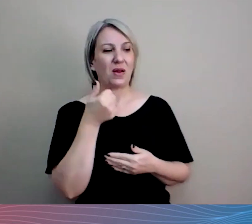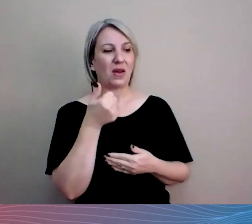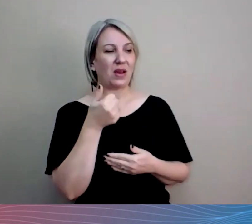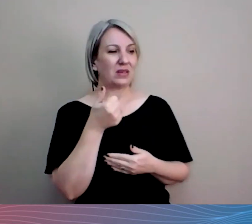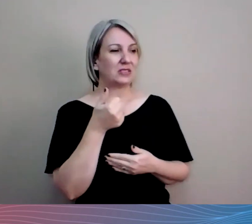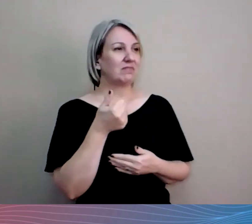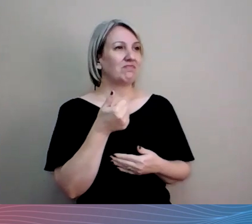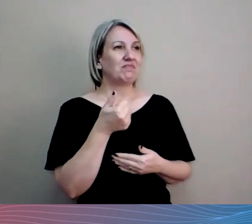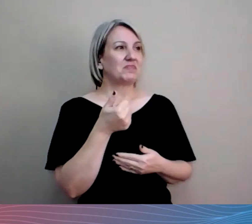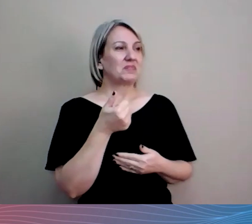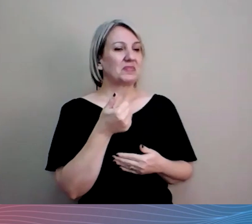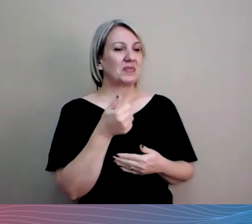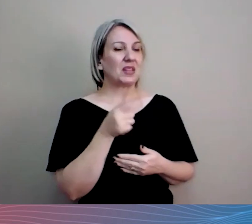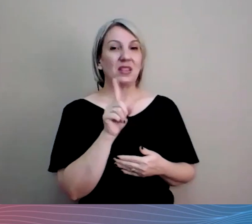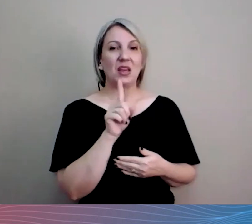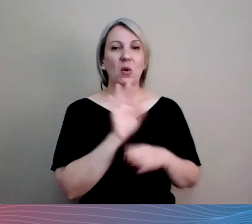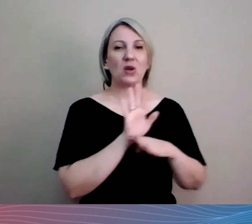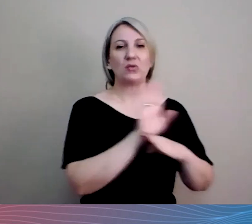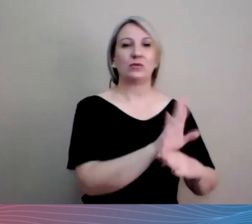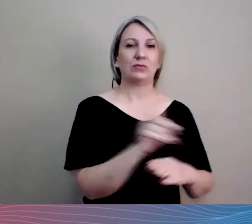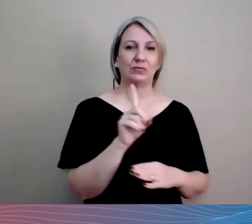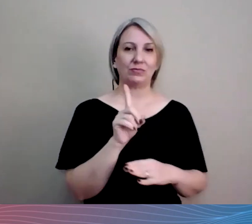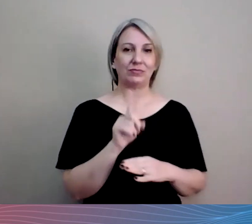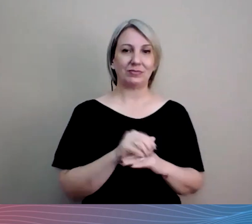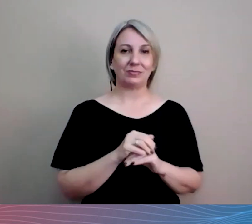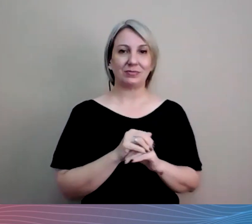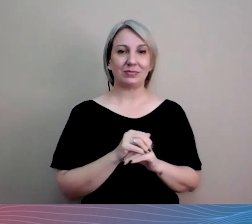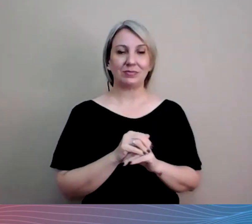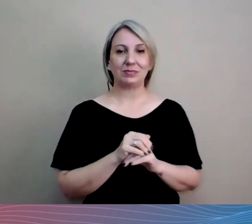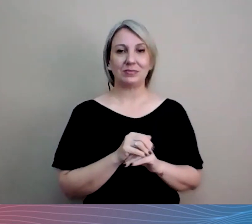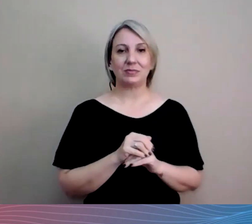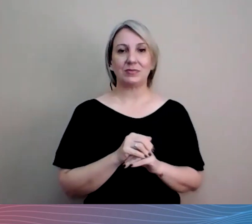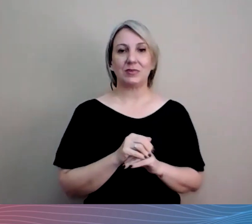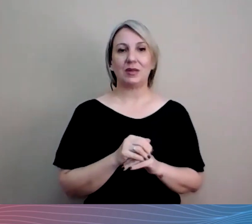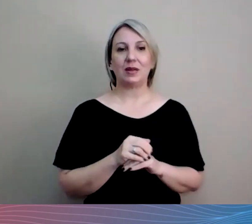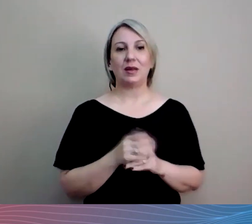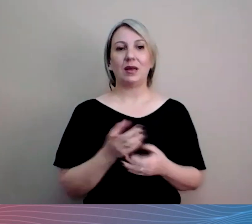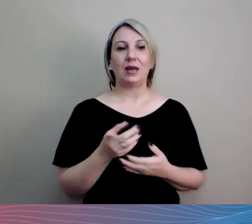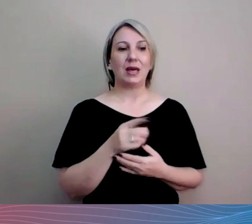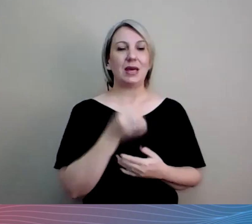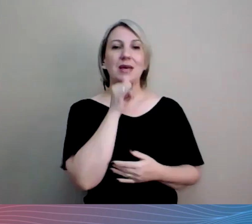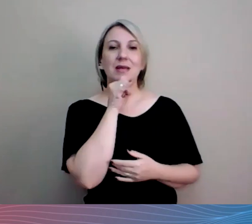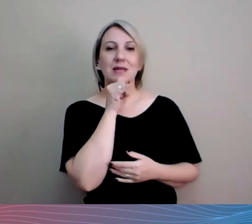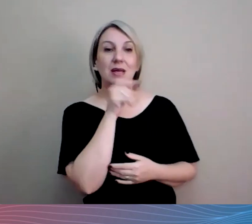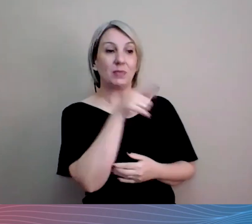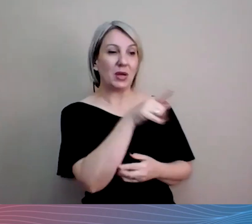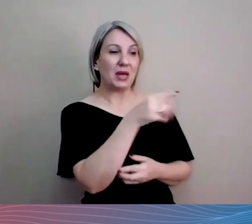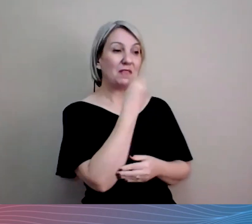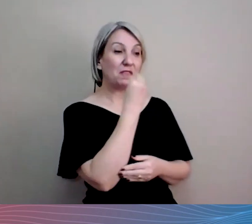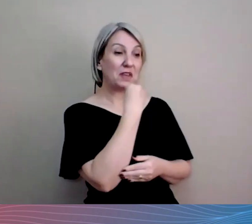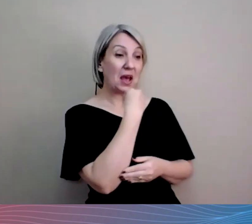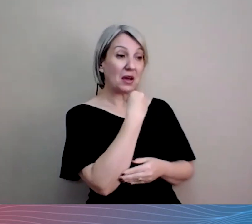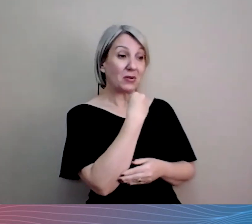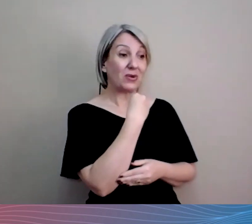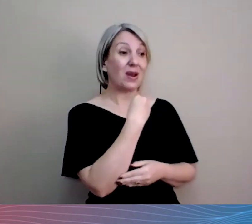quando você tem problema com uma pessoa, você se aproveita muito da fraqueza do outro. Nesse momento é que você aponta o dedo, você